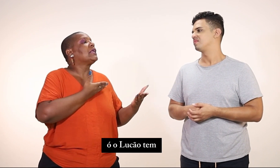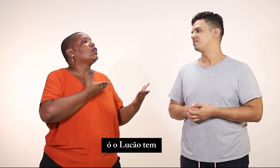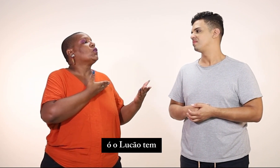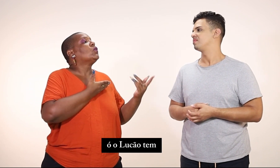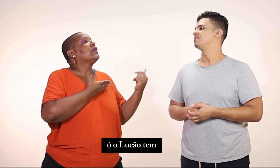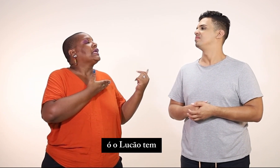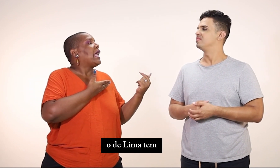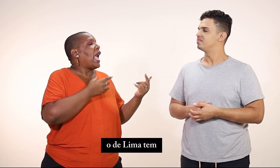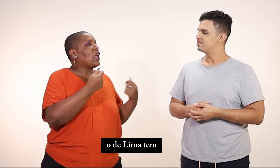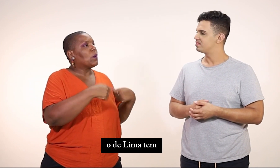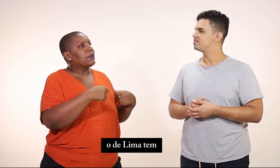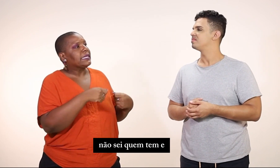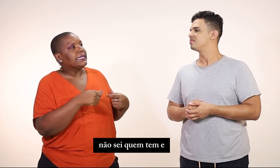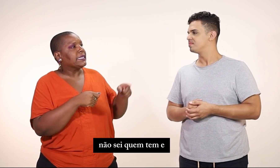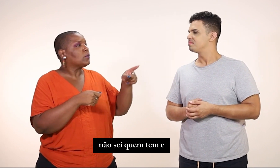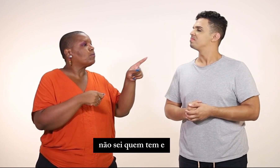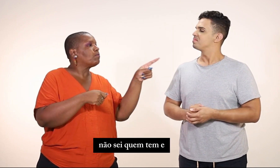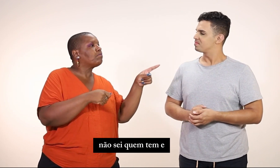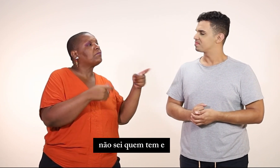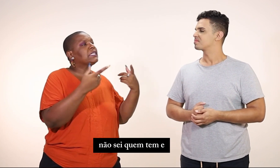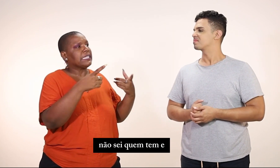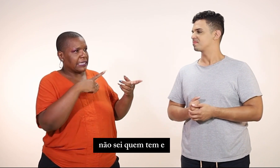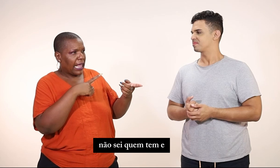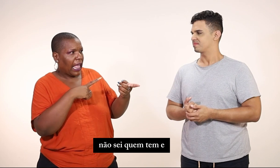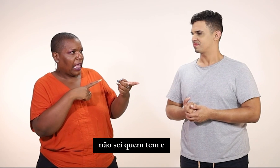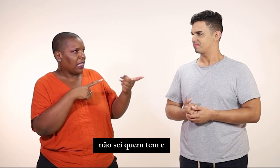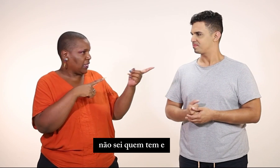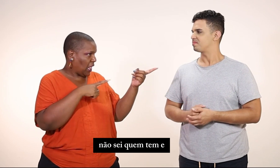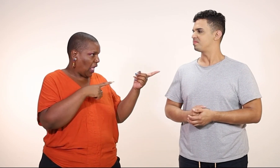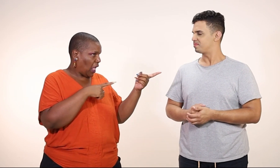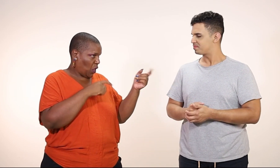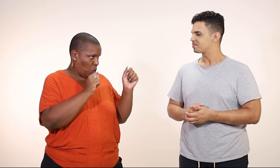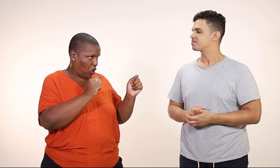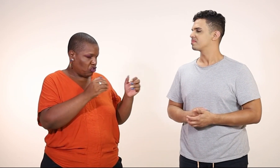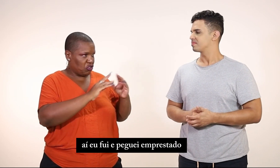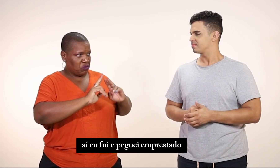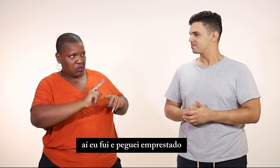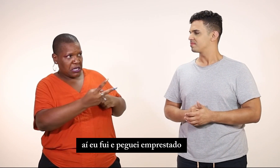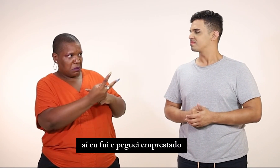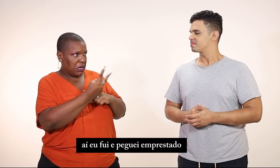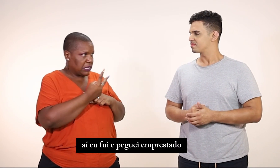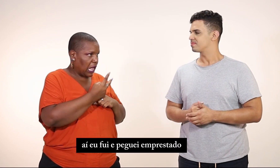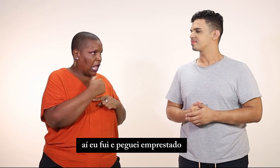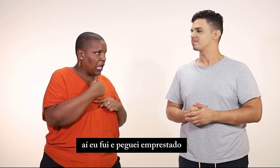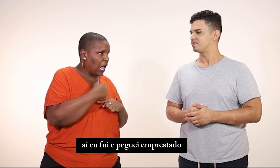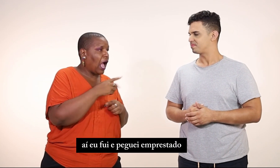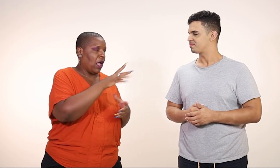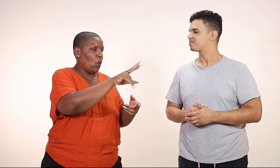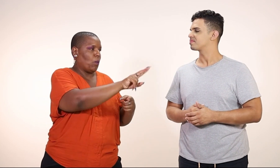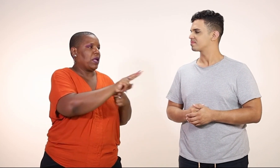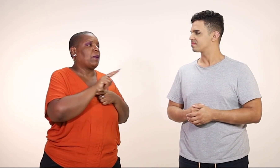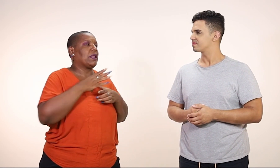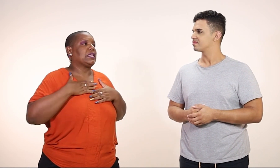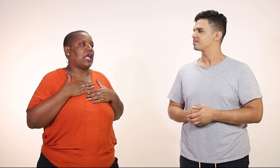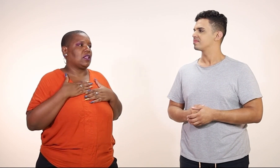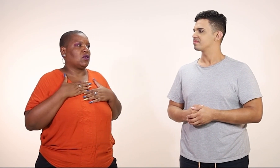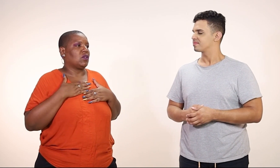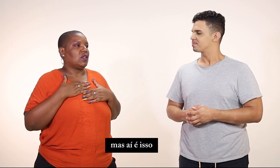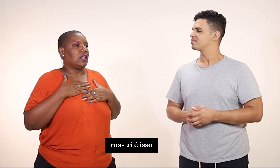Lucão tem, o de Lima tem, não sei quem tem. E aí eu fui e peguei emprestado. Mas aí é